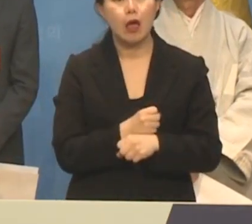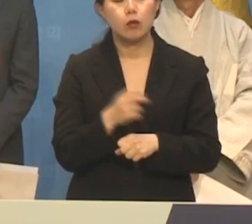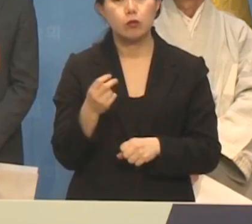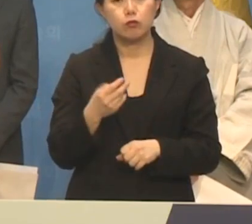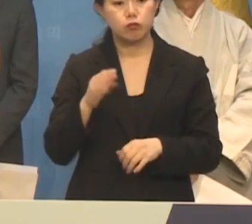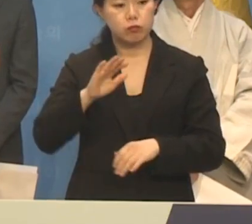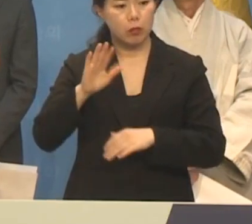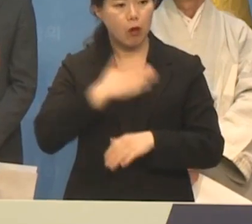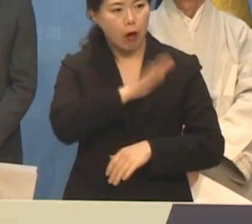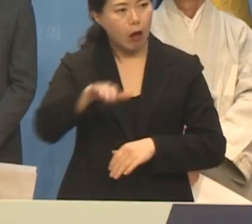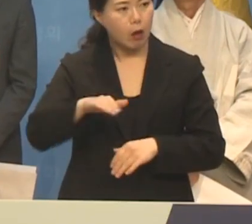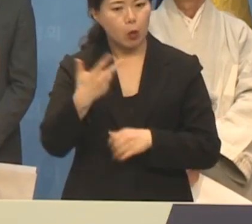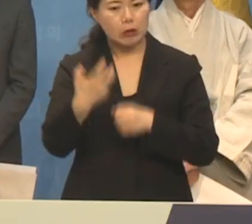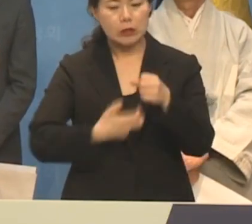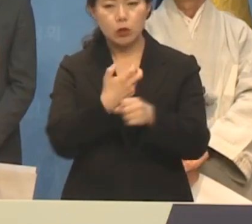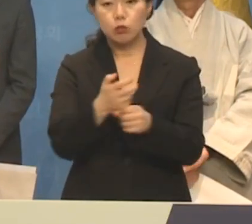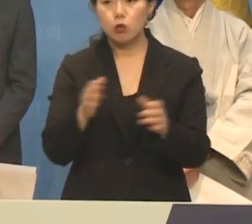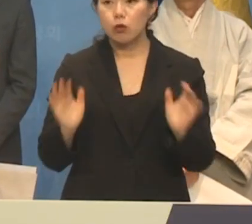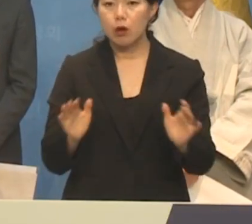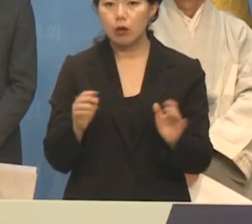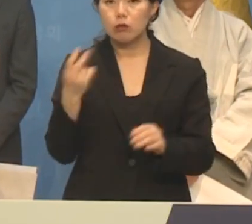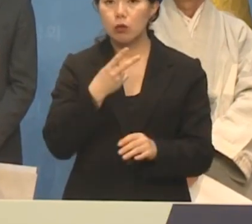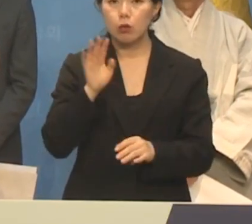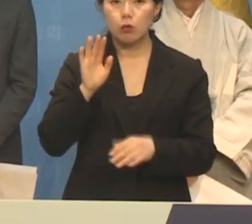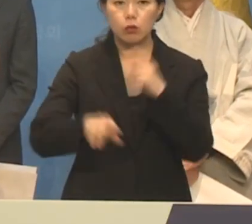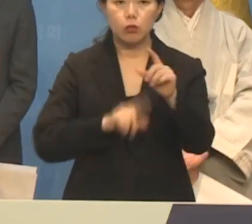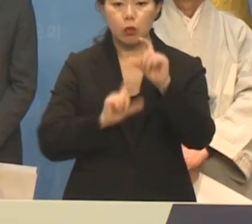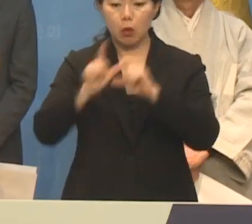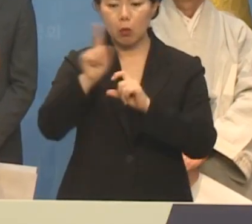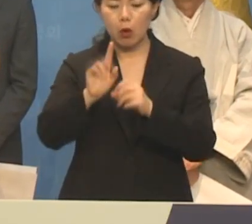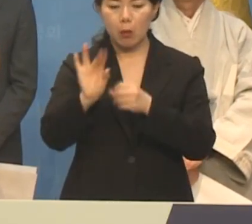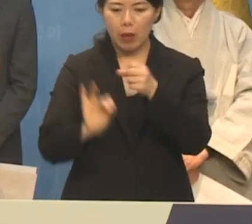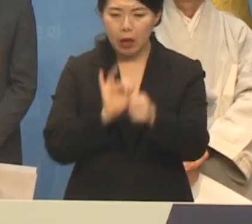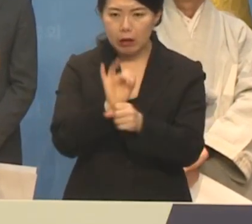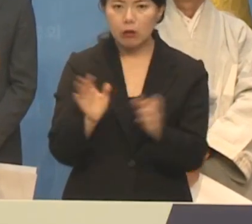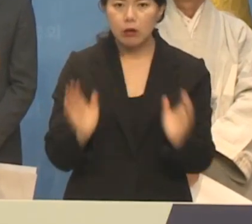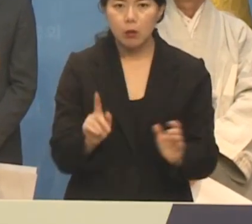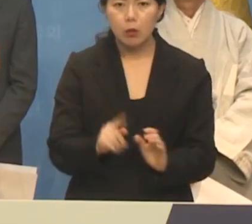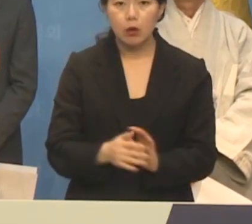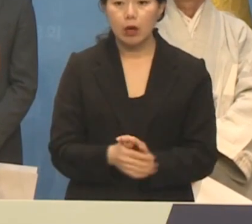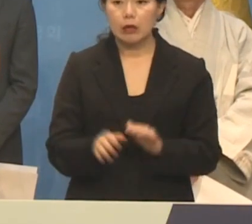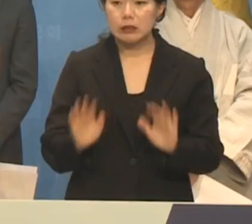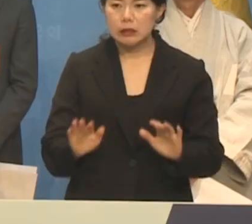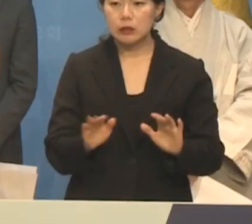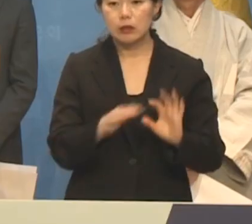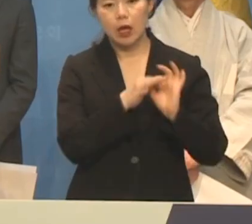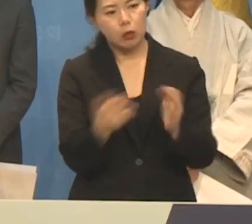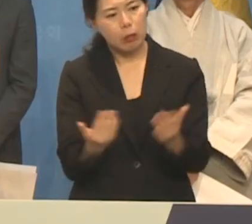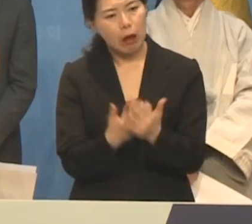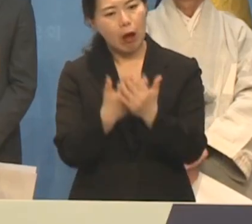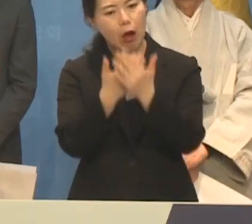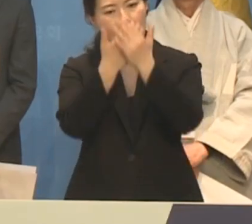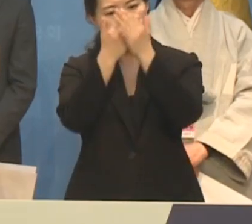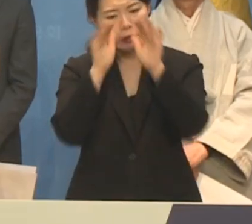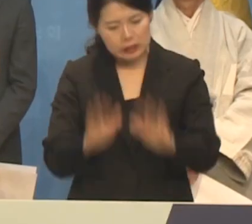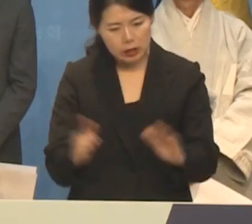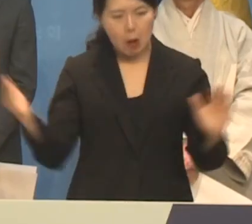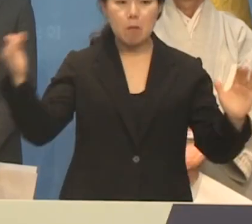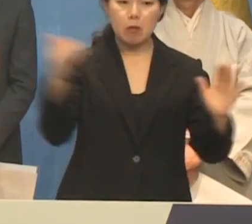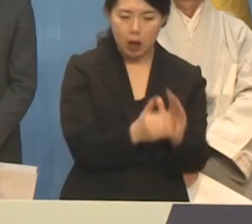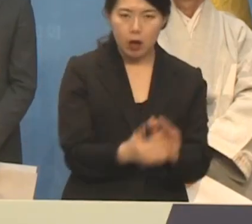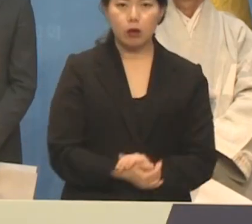70여 년간 더 나가서는 100여 년간 준비해서 그래도 여기까지 왔는데